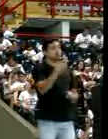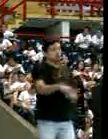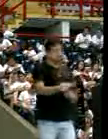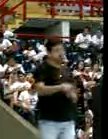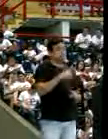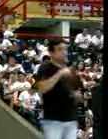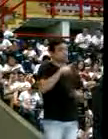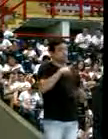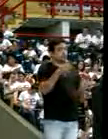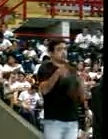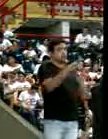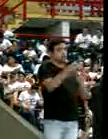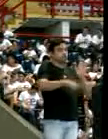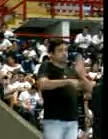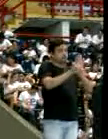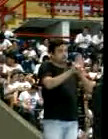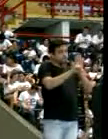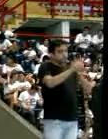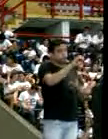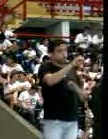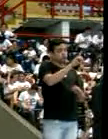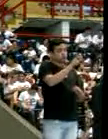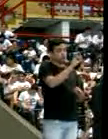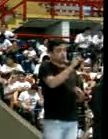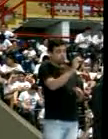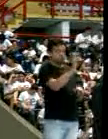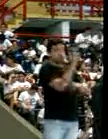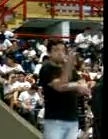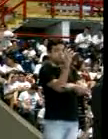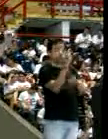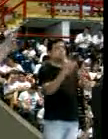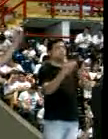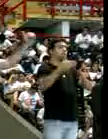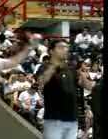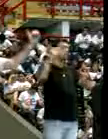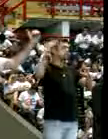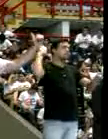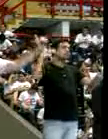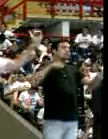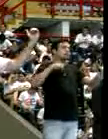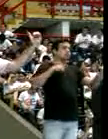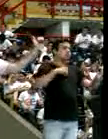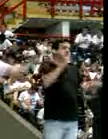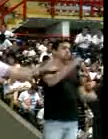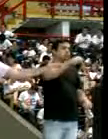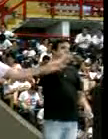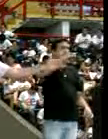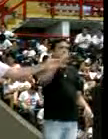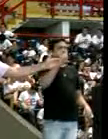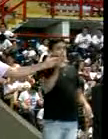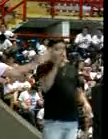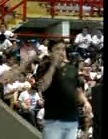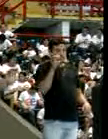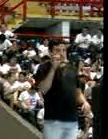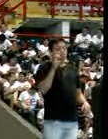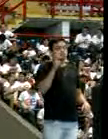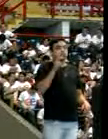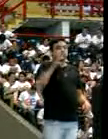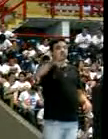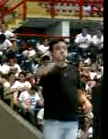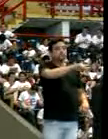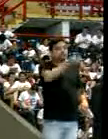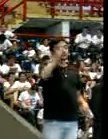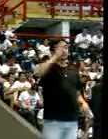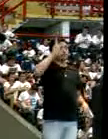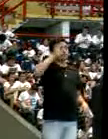um novo Código Florestal. O último tinha sido de 1965. Vocês